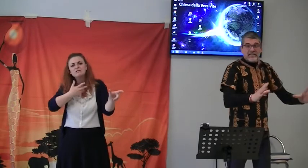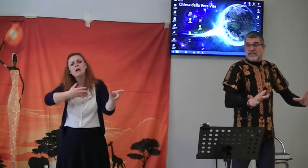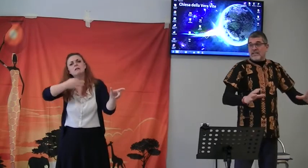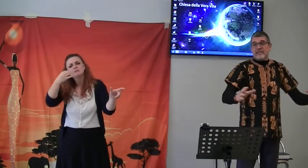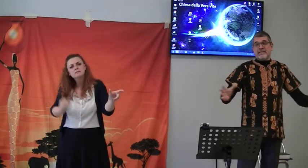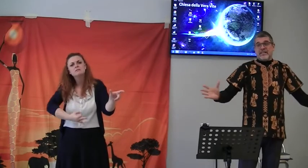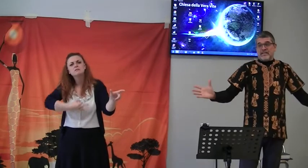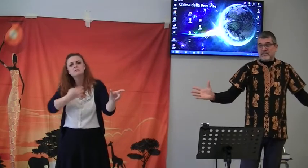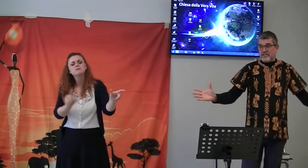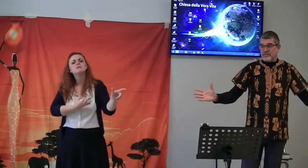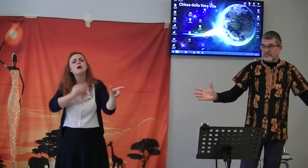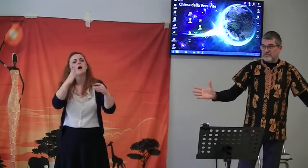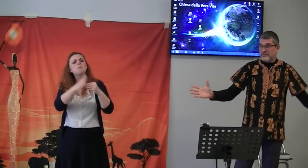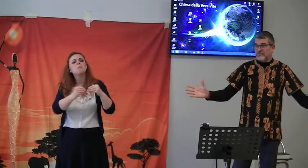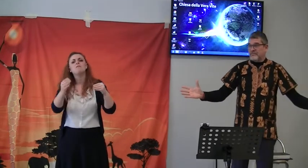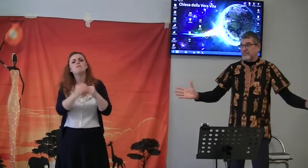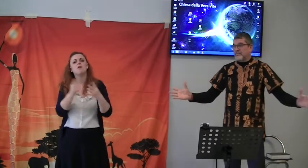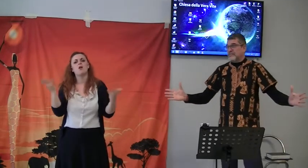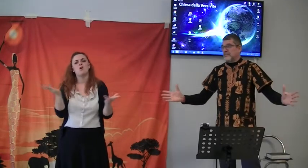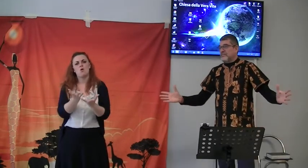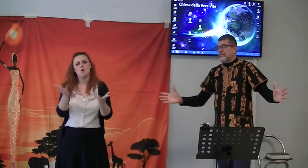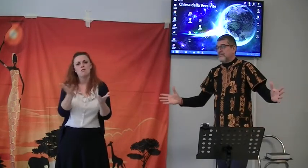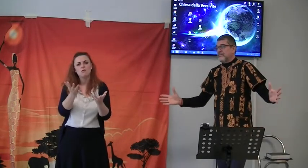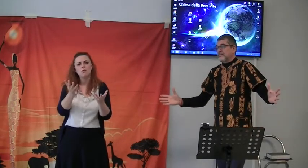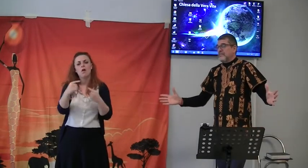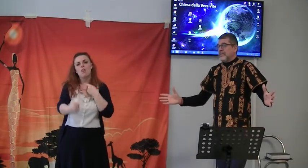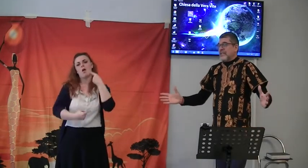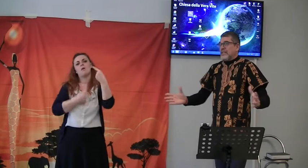per lamentarsi.